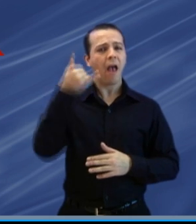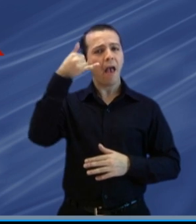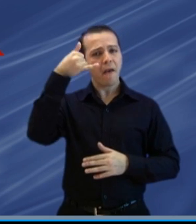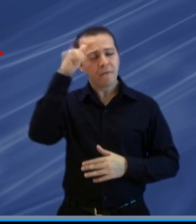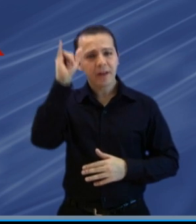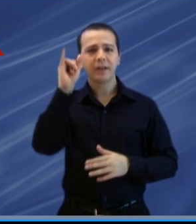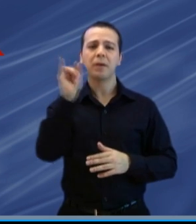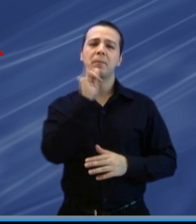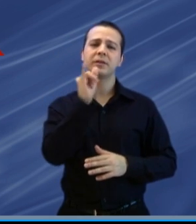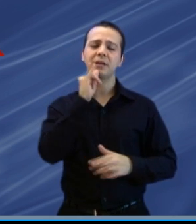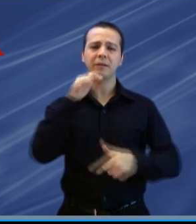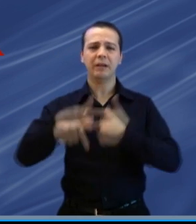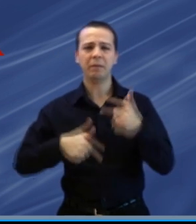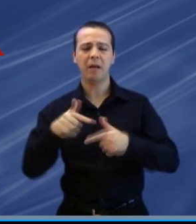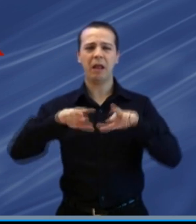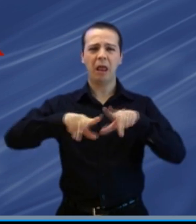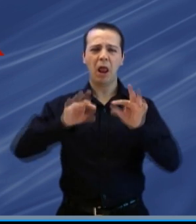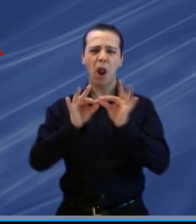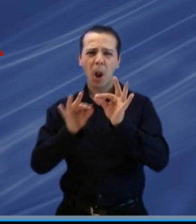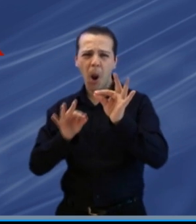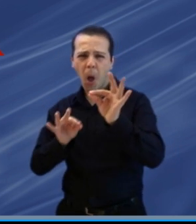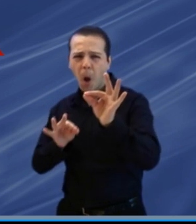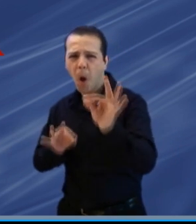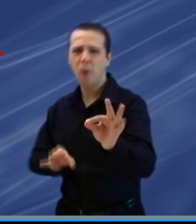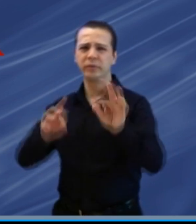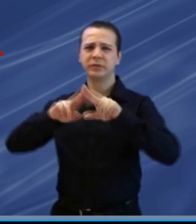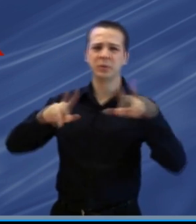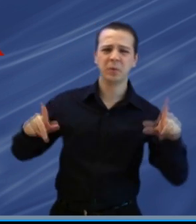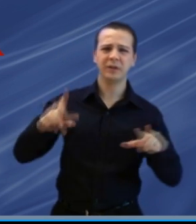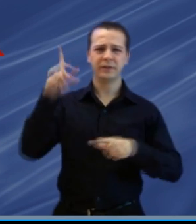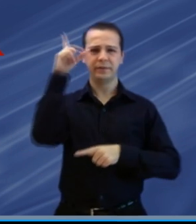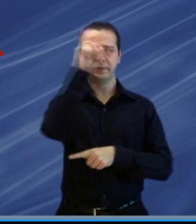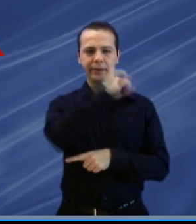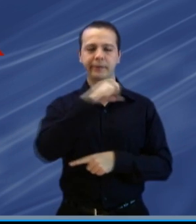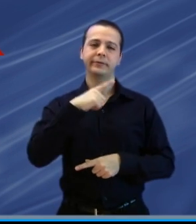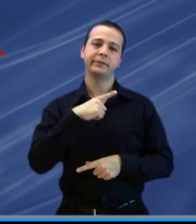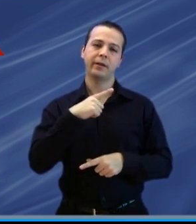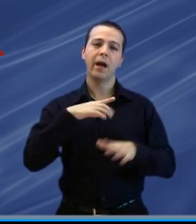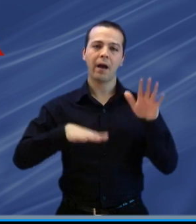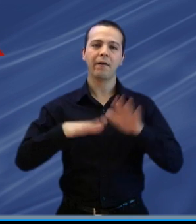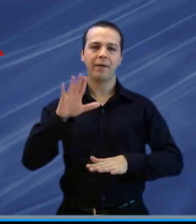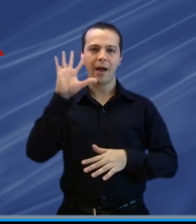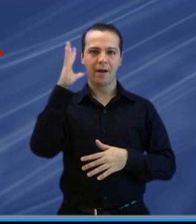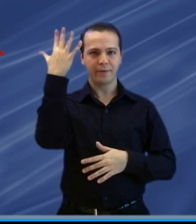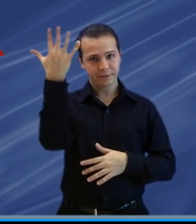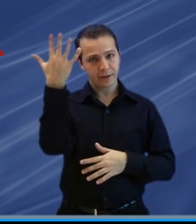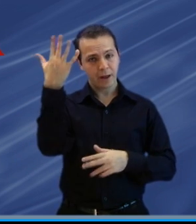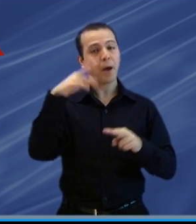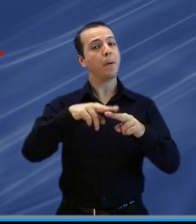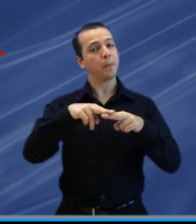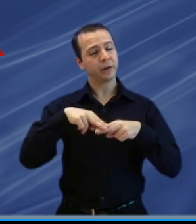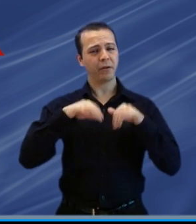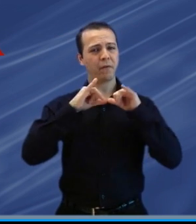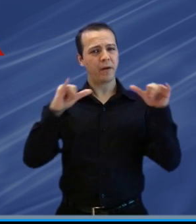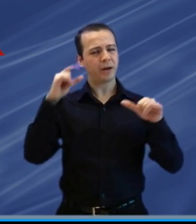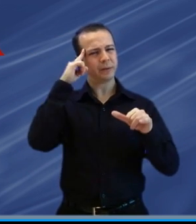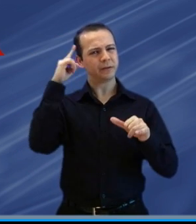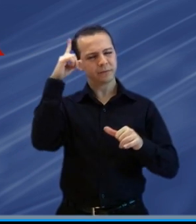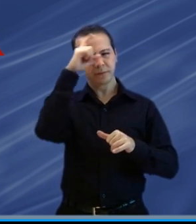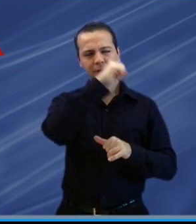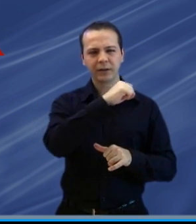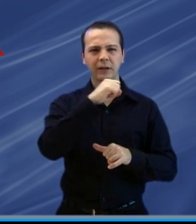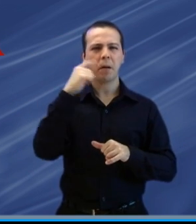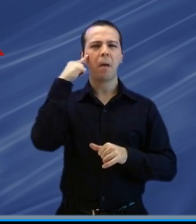evitando todo esse deslocamento, esse transtorno que muitas vezes acontece. Eu digo transtorno não do ponto de